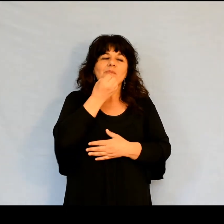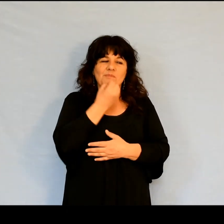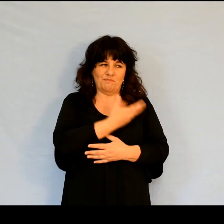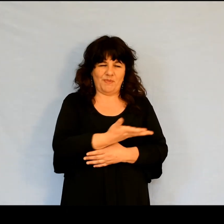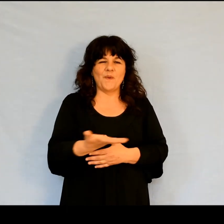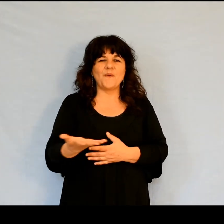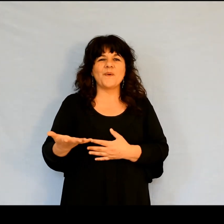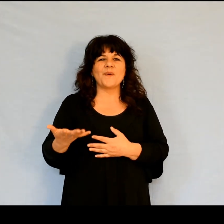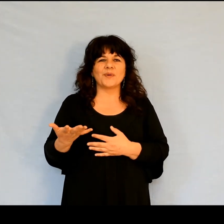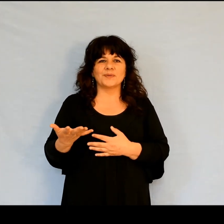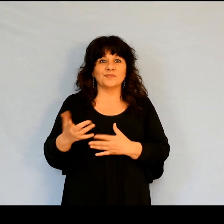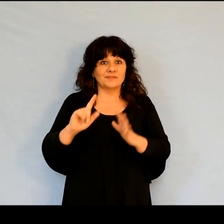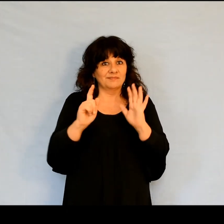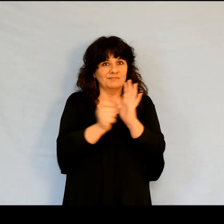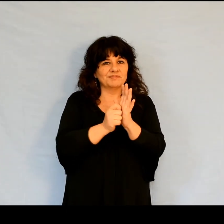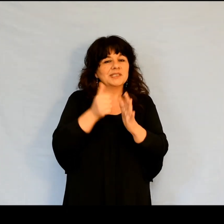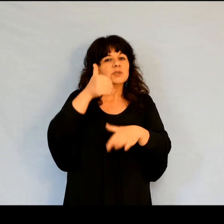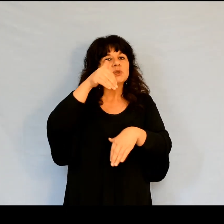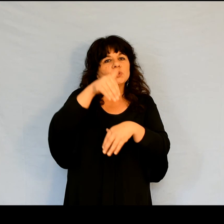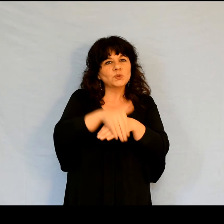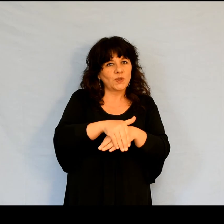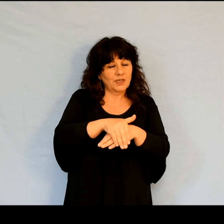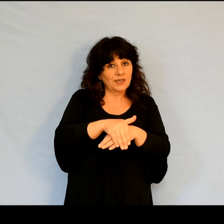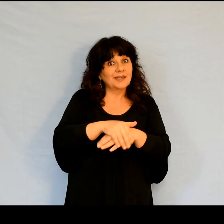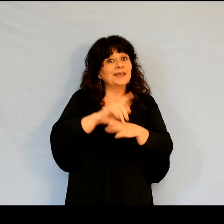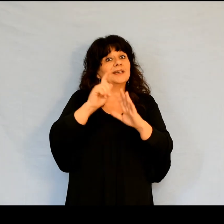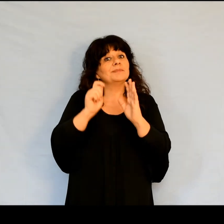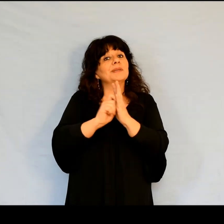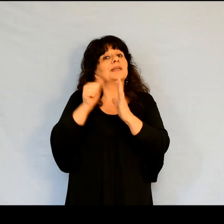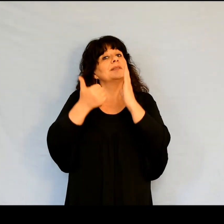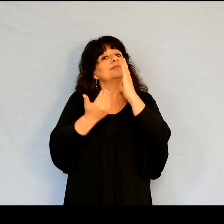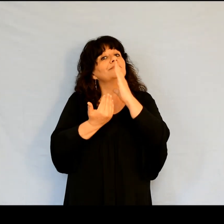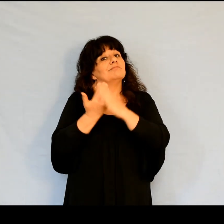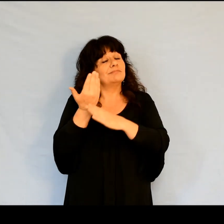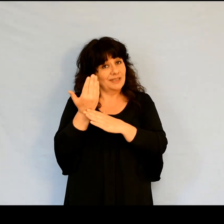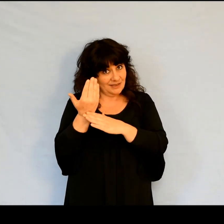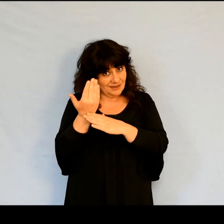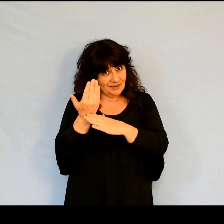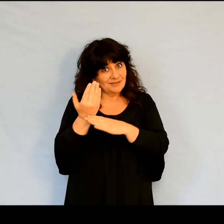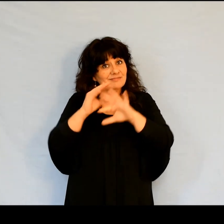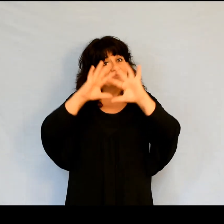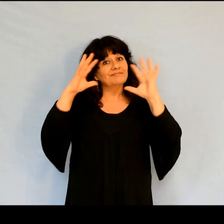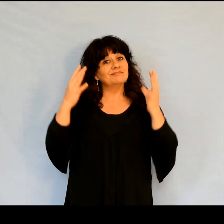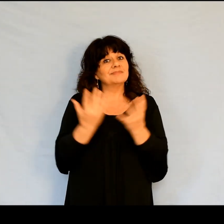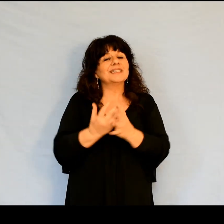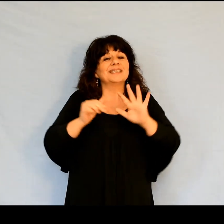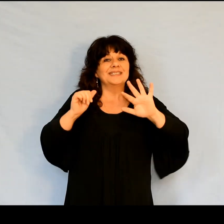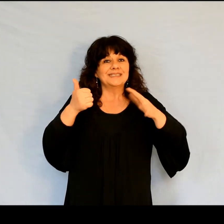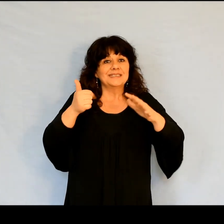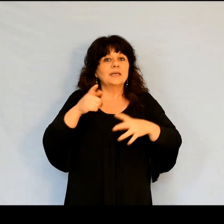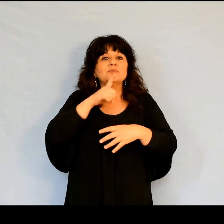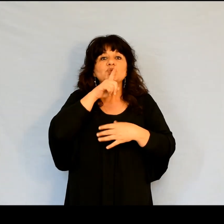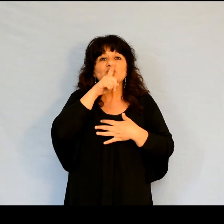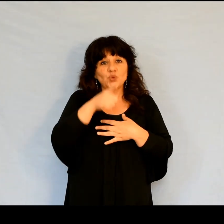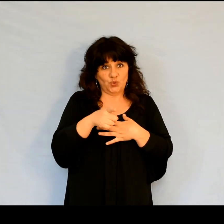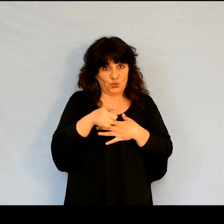Il y eut un soir, il y eut un matin, 6e jour.